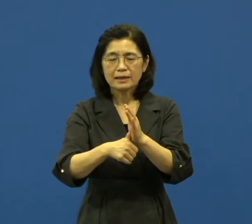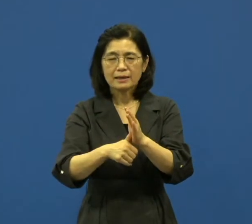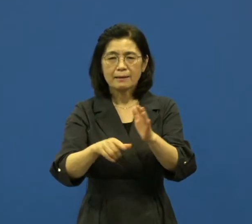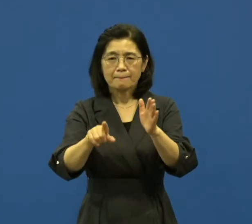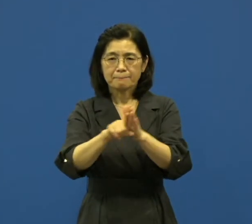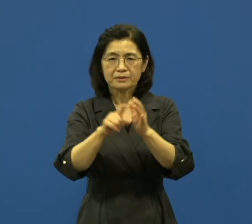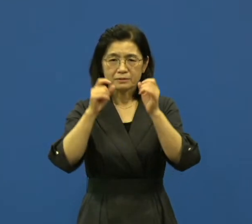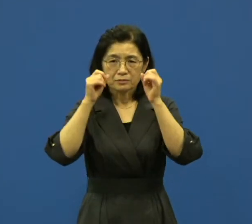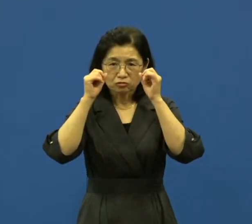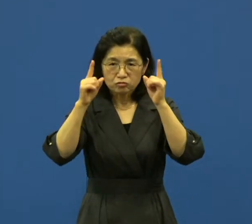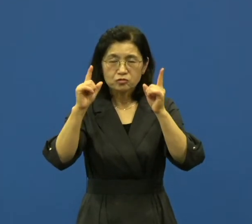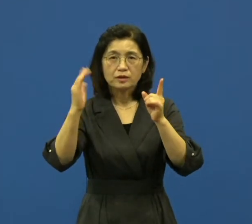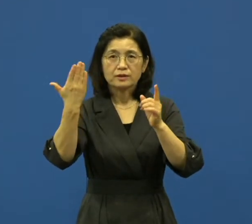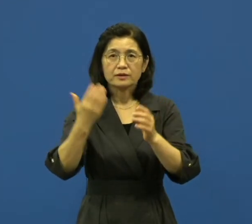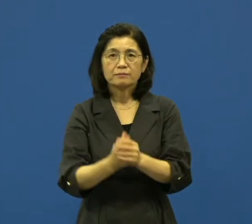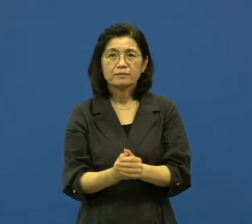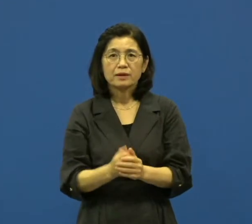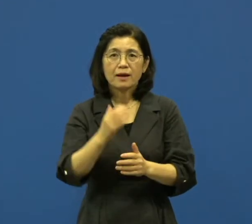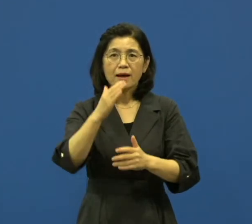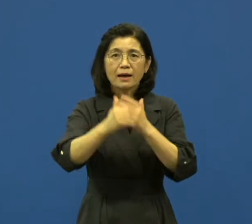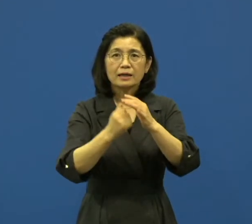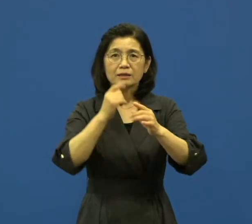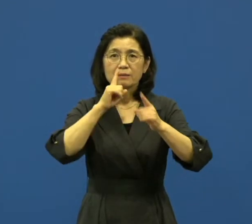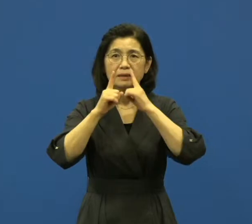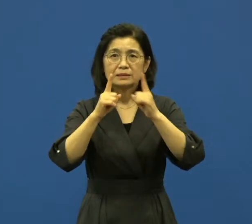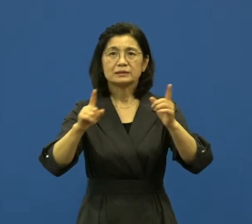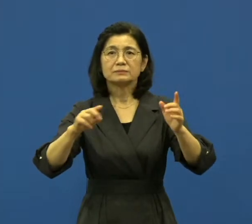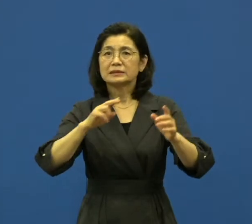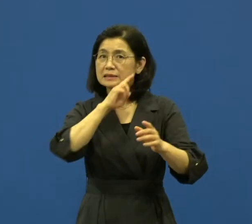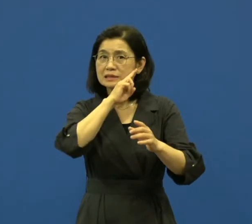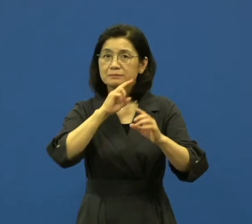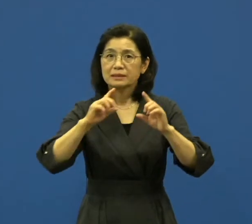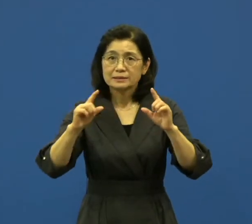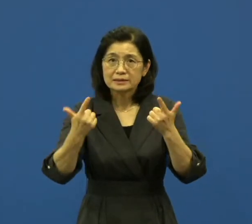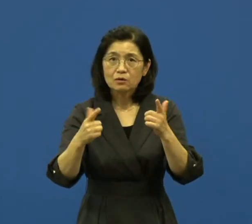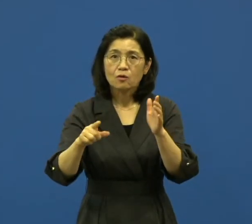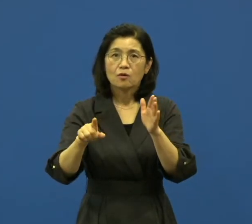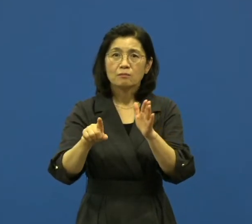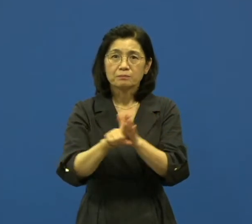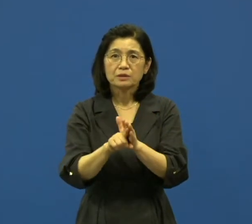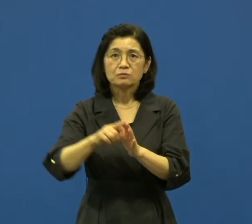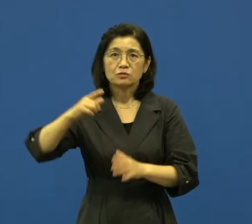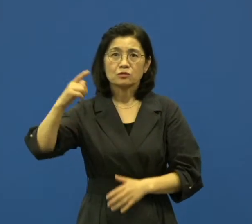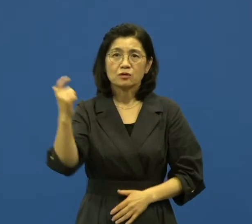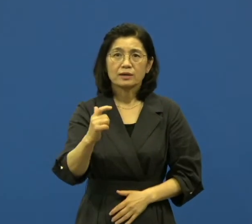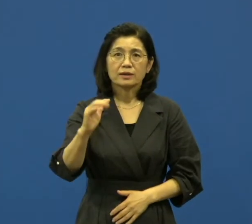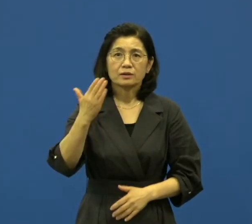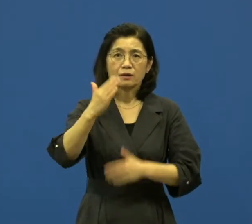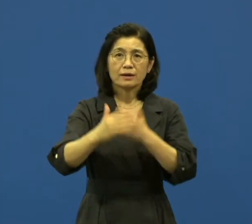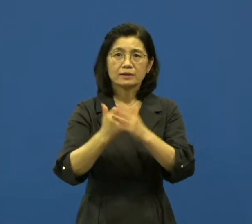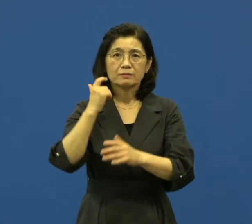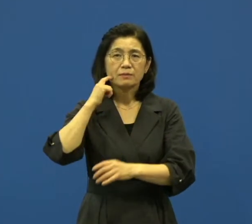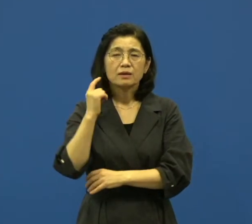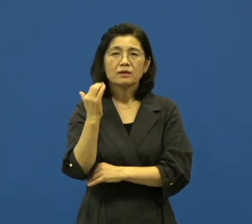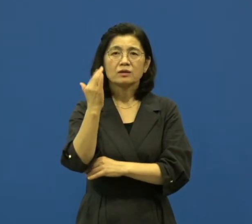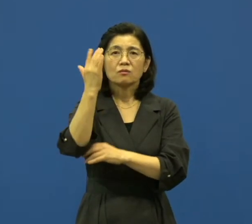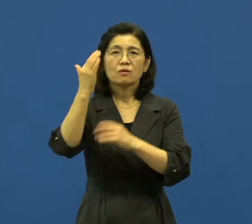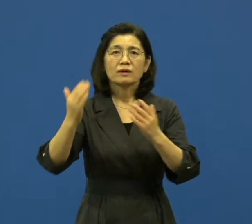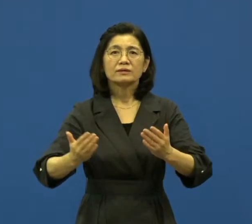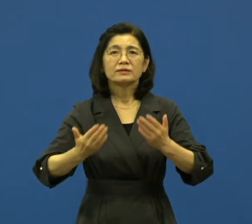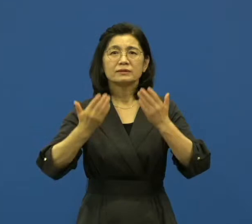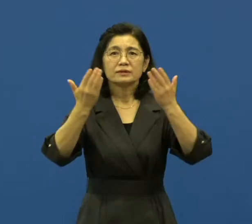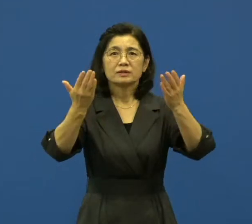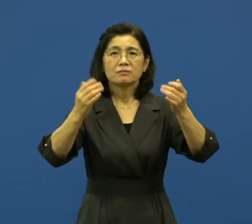21절에 믿음이 없어 하나님의 약속을 의심하지 않고 믿음으로 견고하여져서 하나님께 영광을 돌리며 약속하신 것을